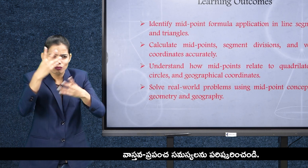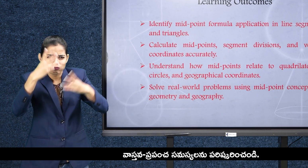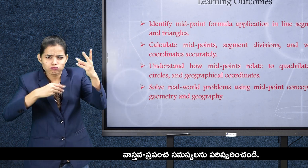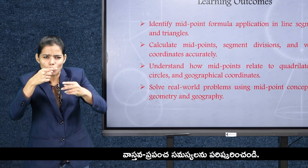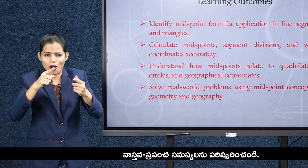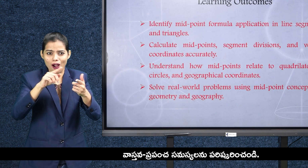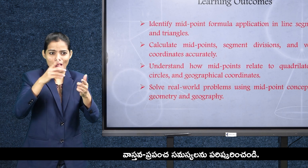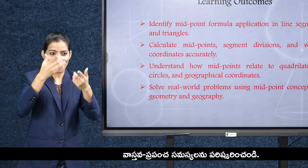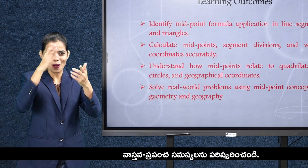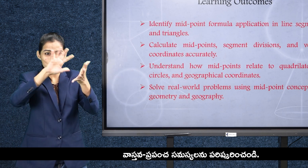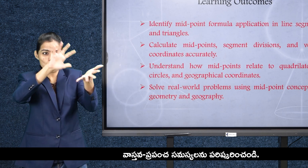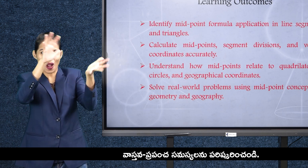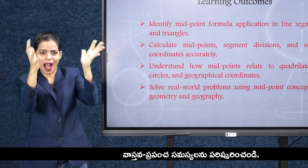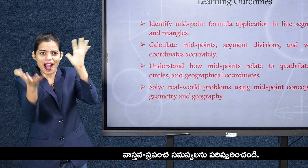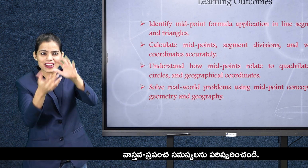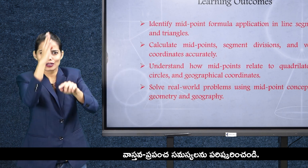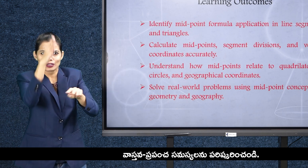సమస్యలను పరిష్కరించండి.